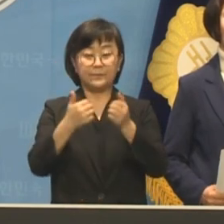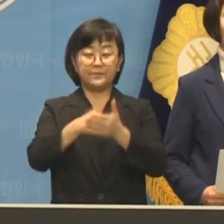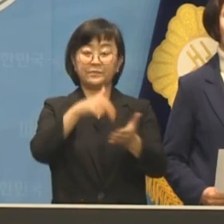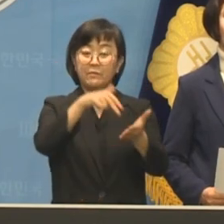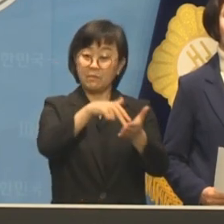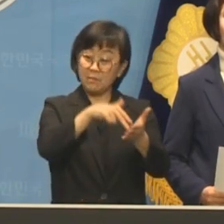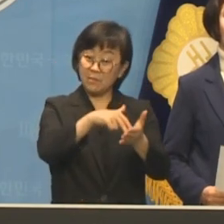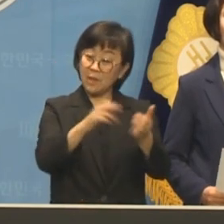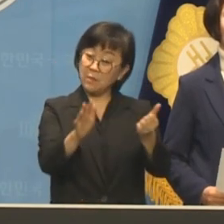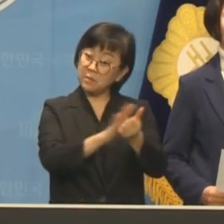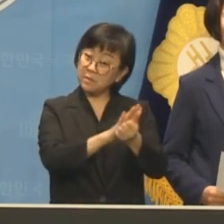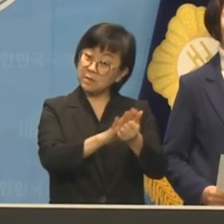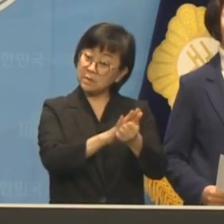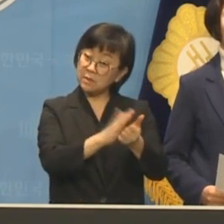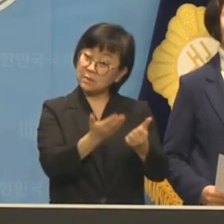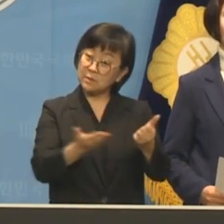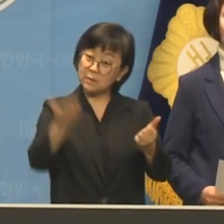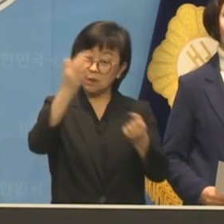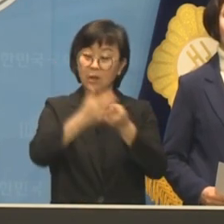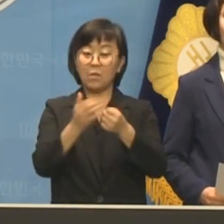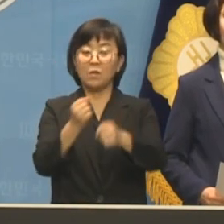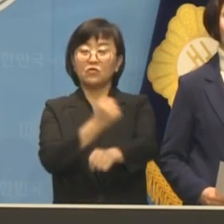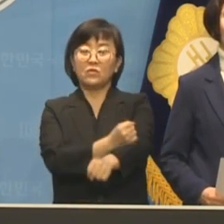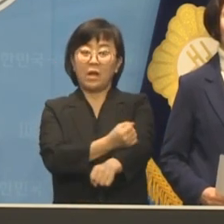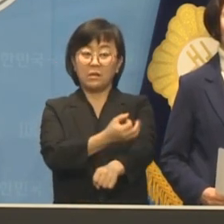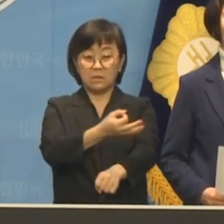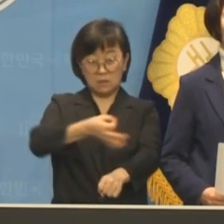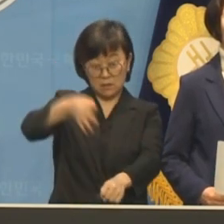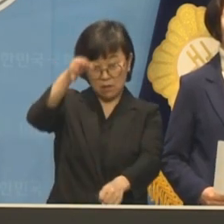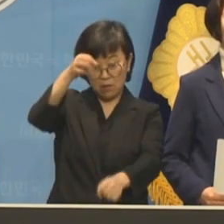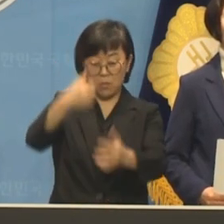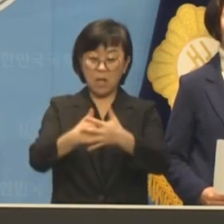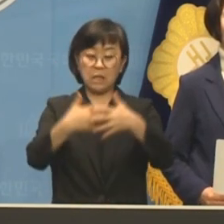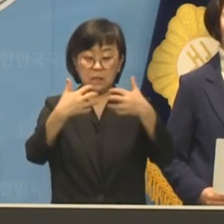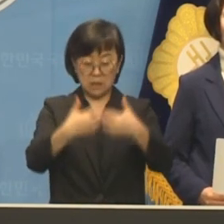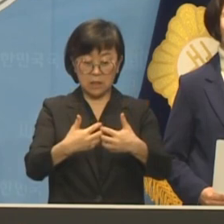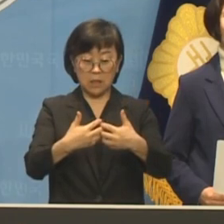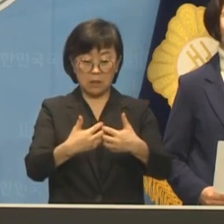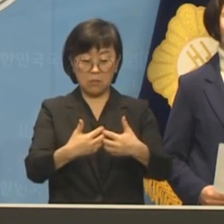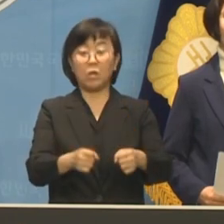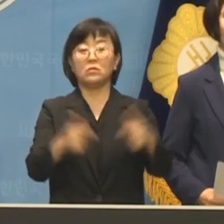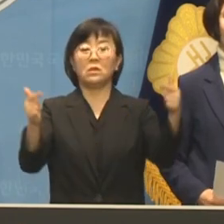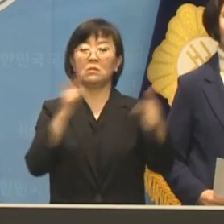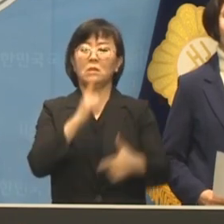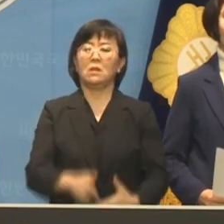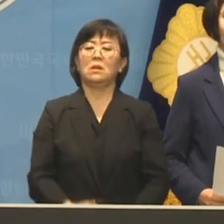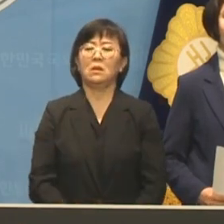개선을 하며 수당 인상과 장비 확충을 하겠다고 합니다.